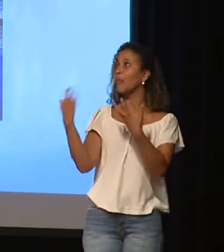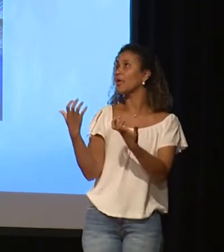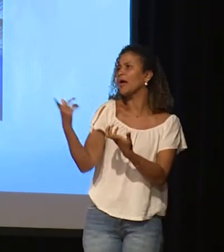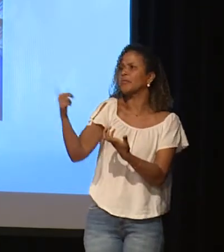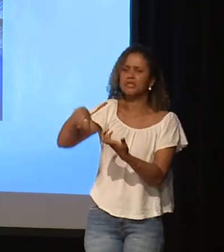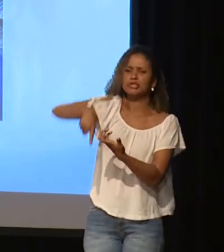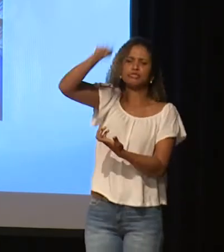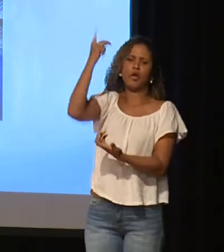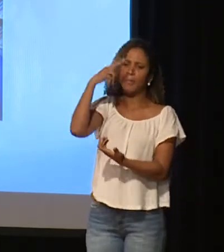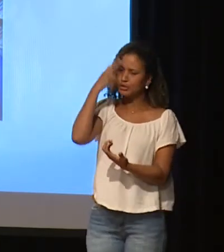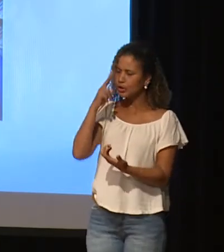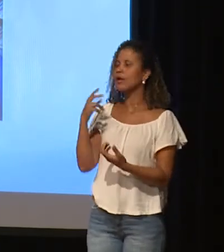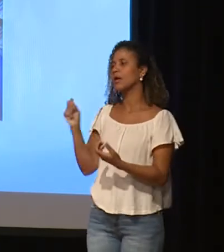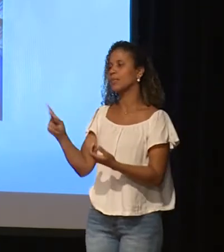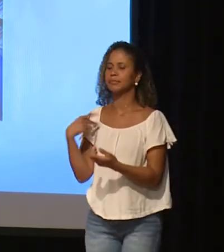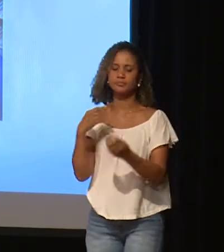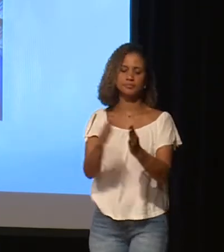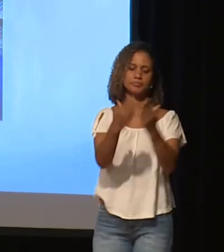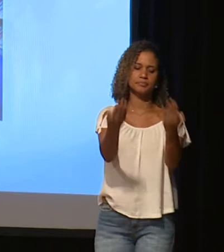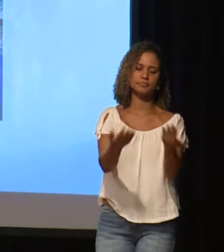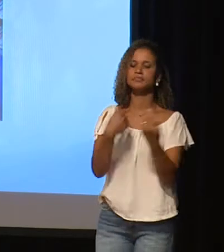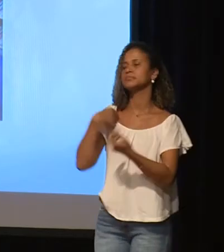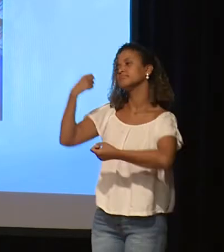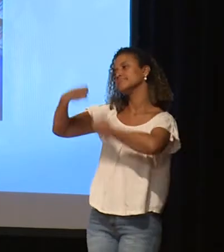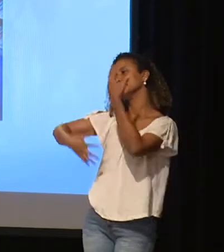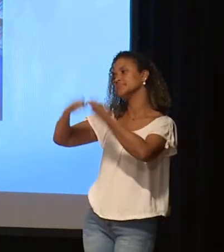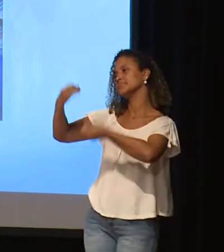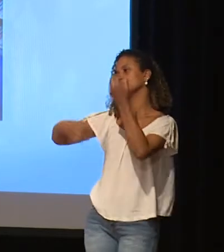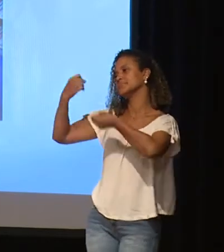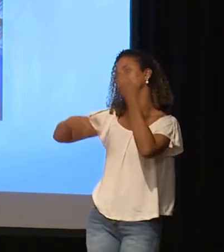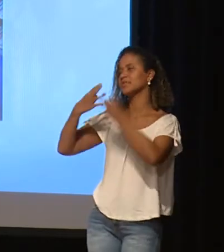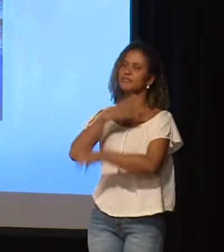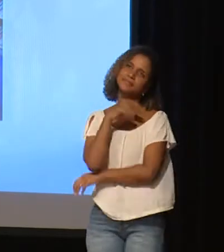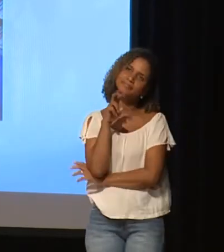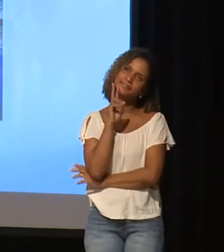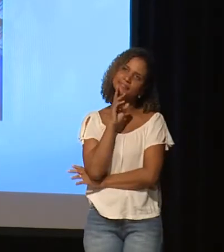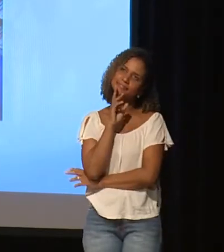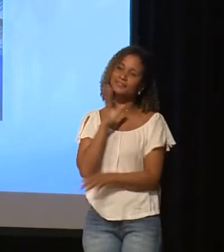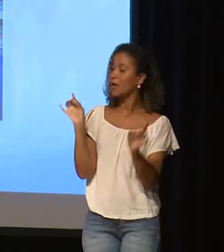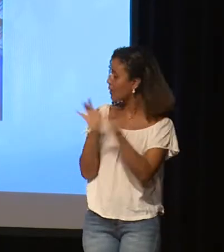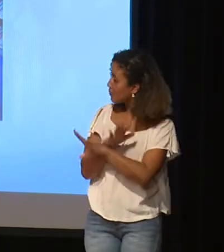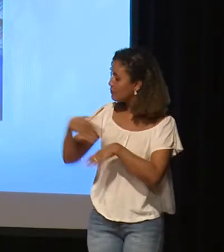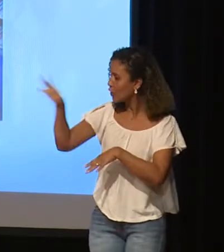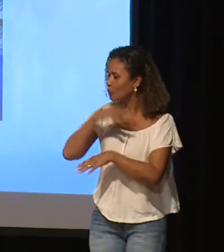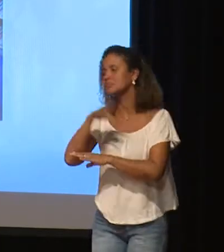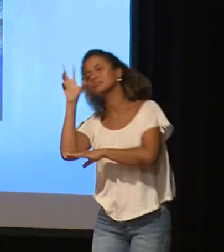quem? Ela pensava, ela escolhia uma história para eu contar. Aí eu abria o livro e contava a história para ela, ela ficava olhando. Aí, quando